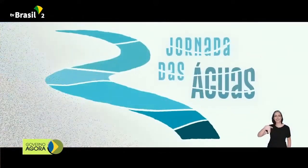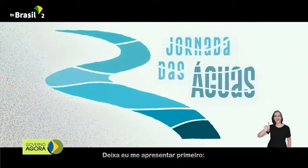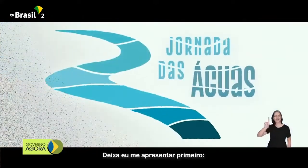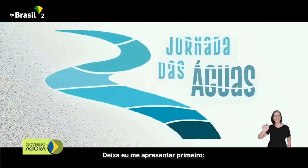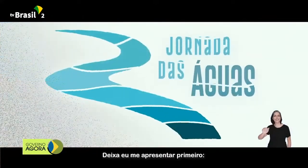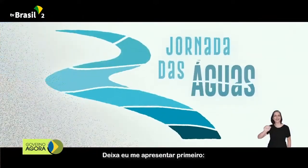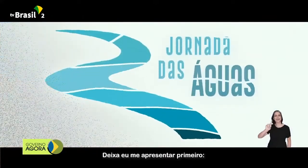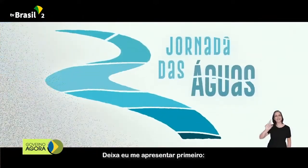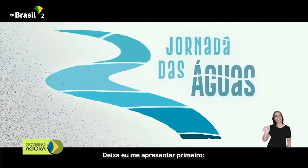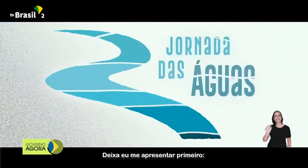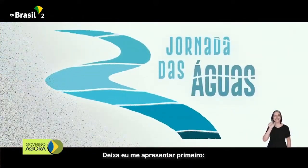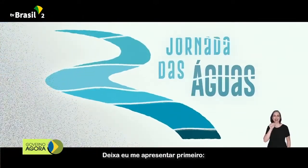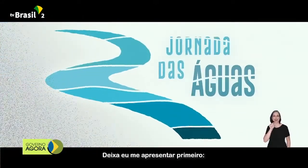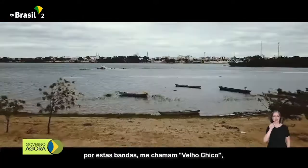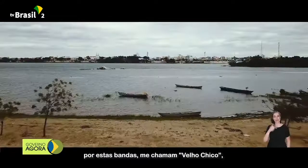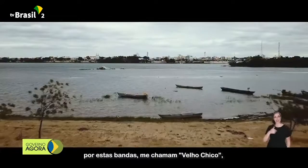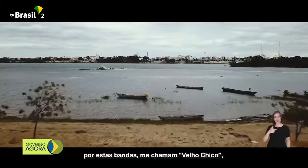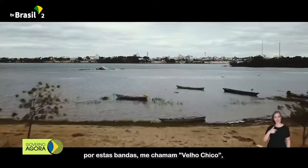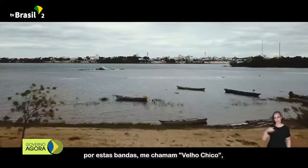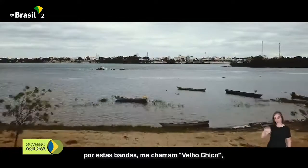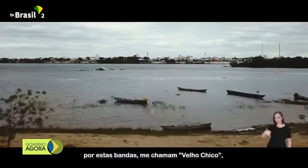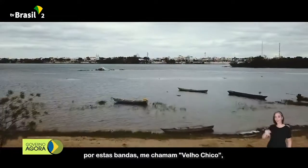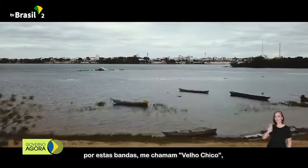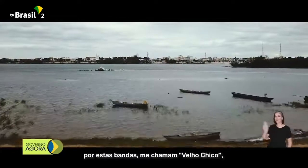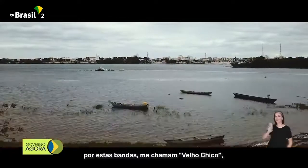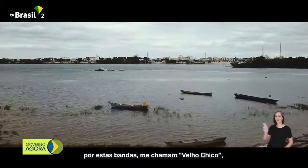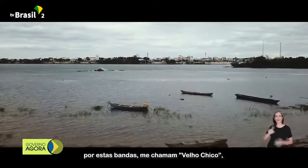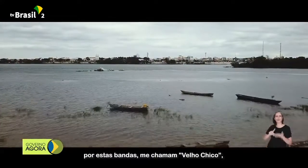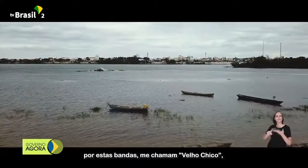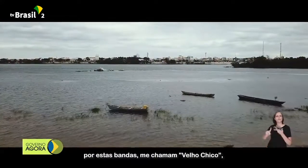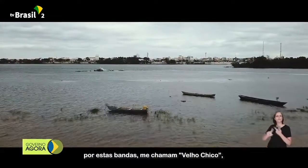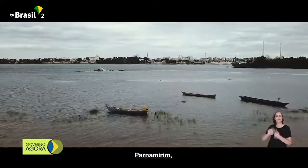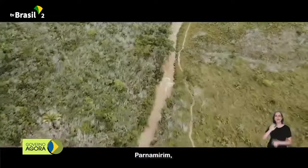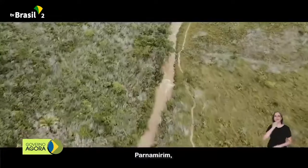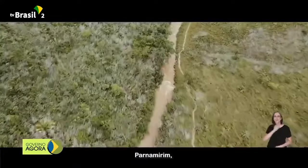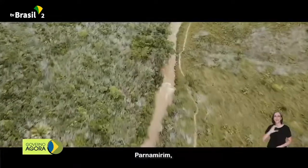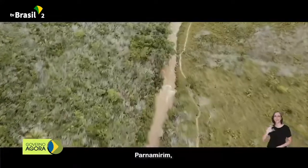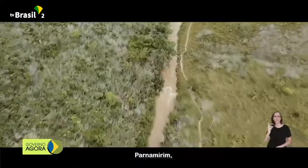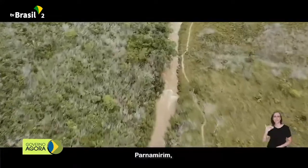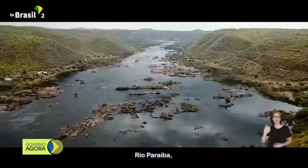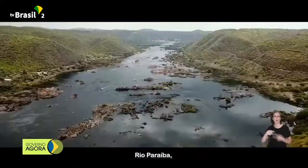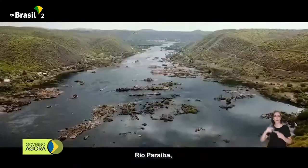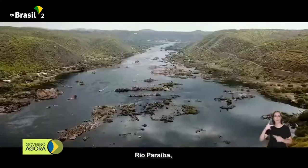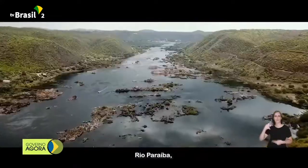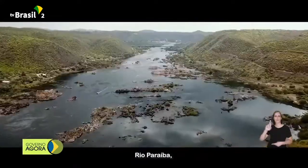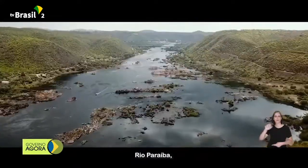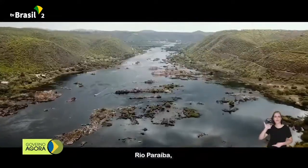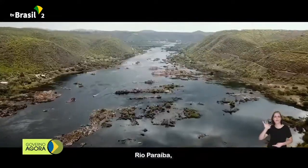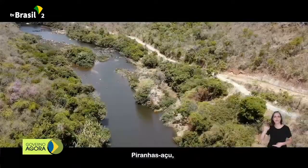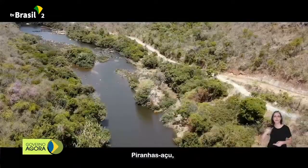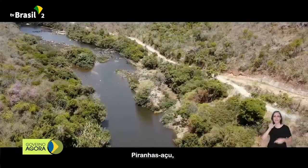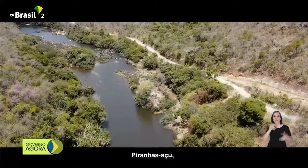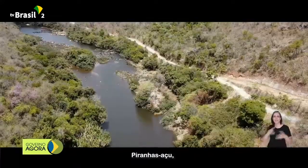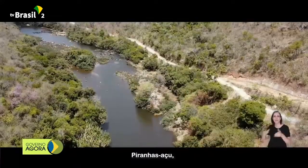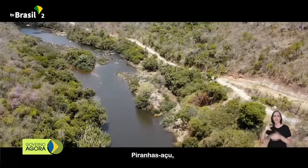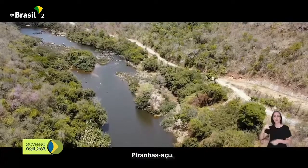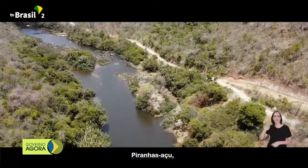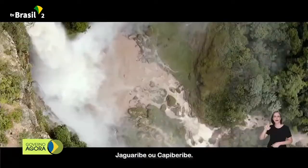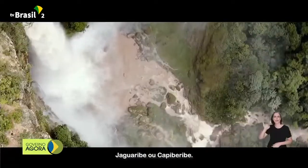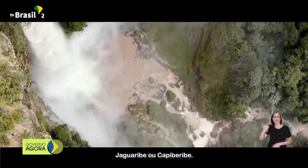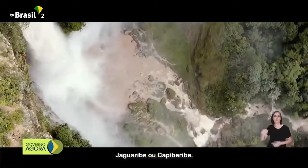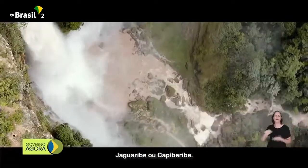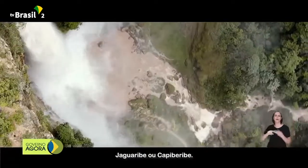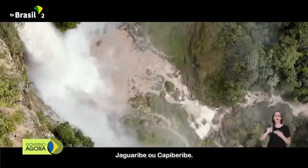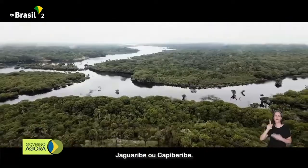Águas. Deixe-me apresentar primeiro. Por essas bandas me chamam Velho Chico, Barnamirim, Rio Paraíba, Piranhas